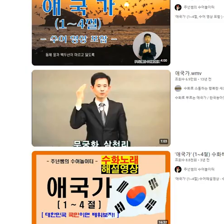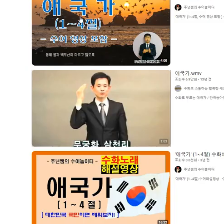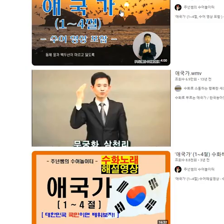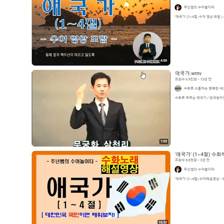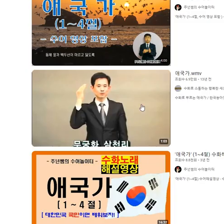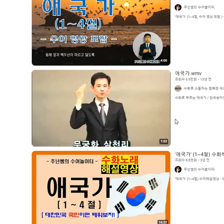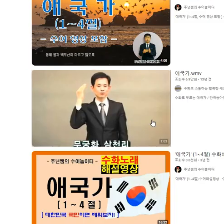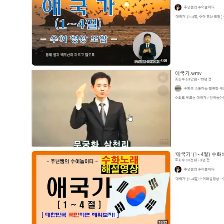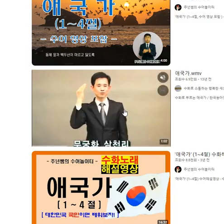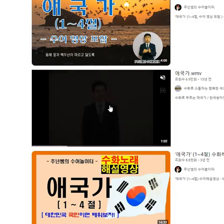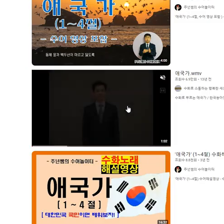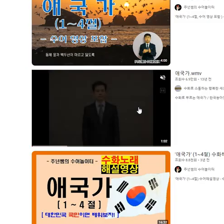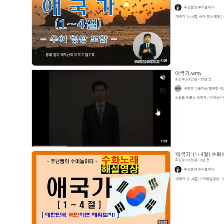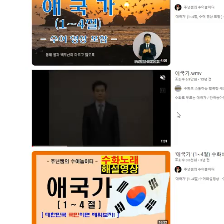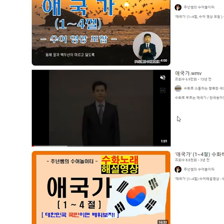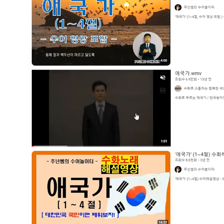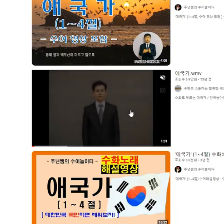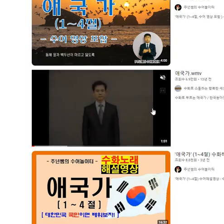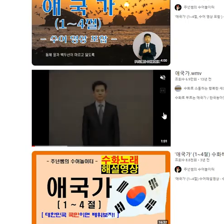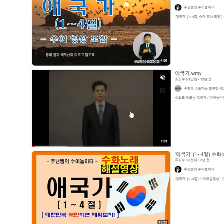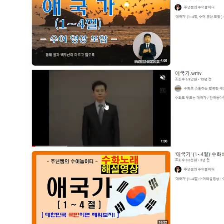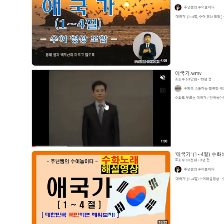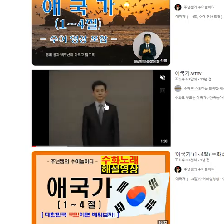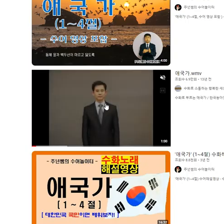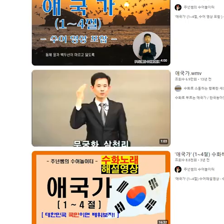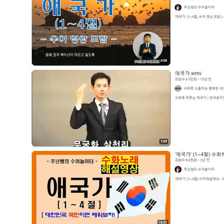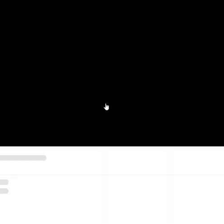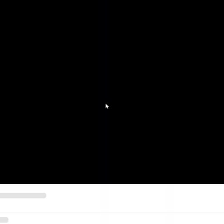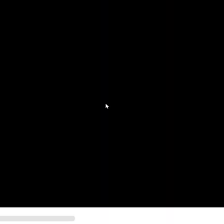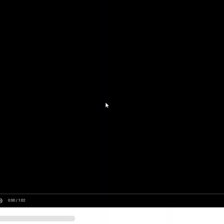뭐 여러 가지 버전이 있는데 뭐 아무거나 보시면.